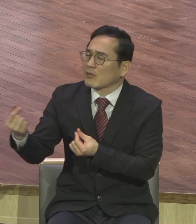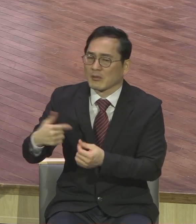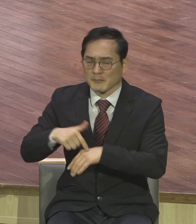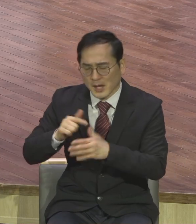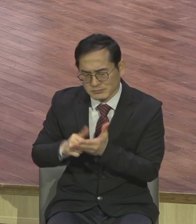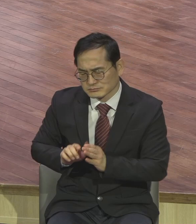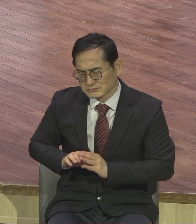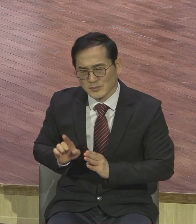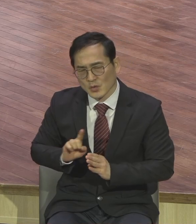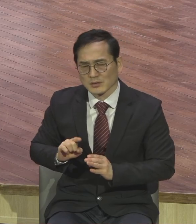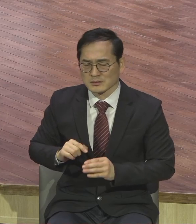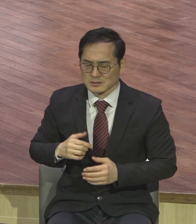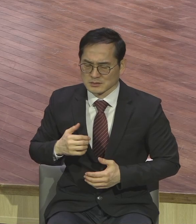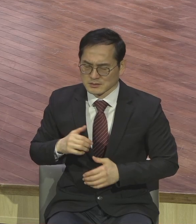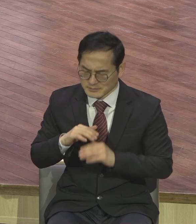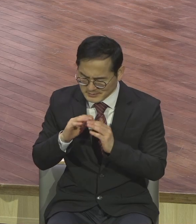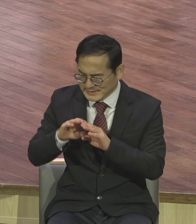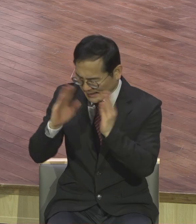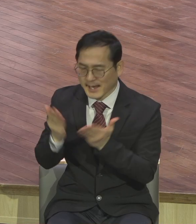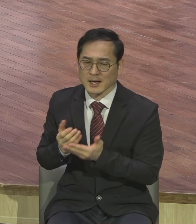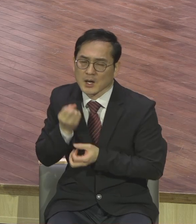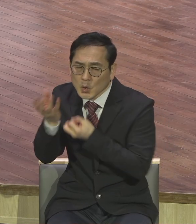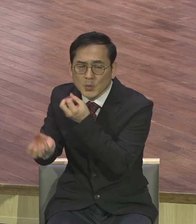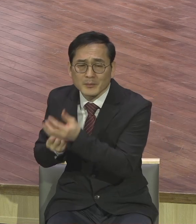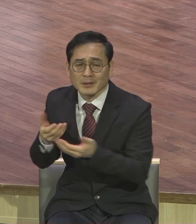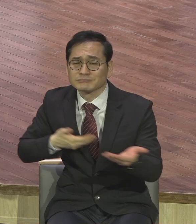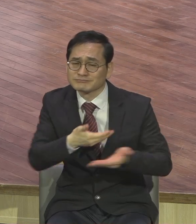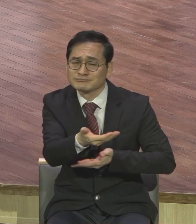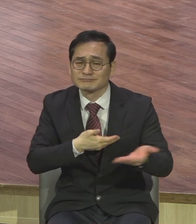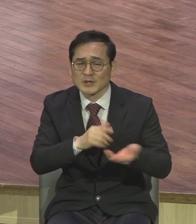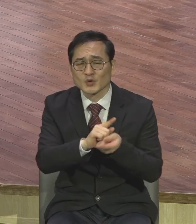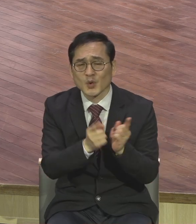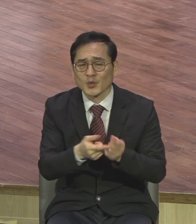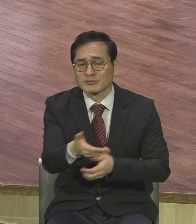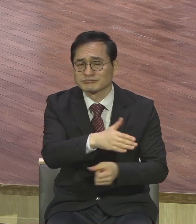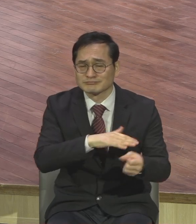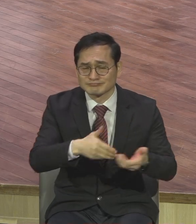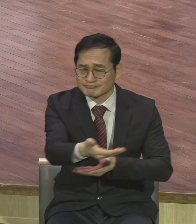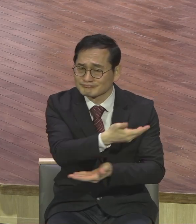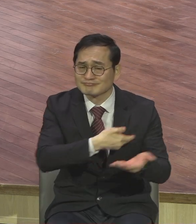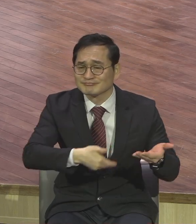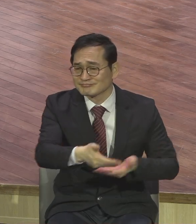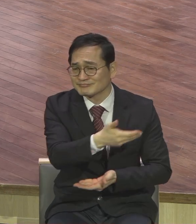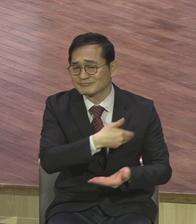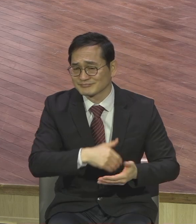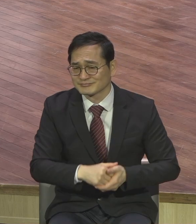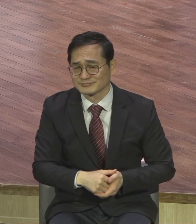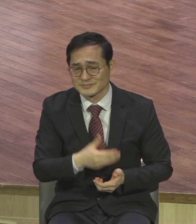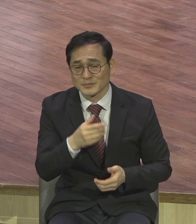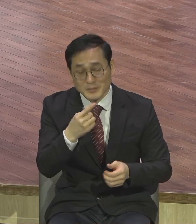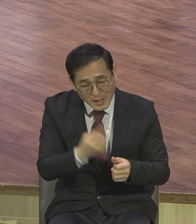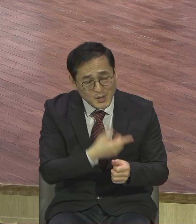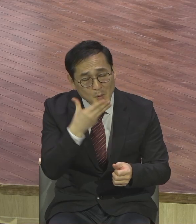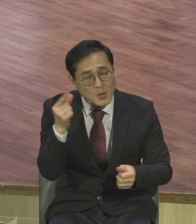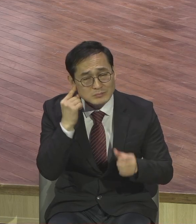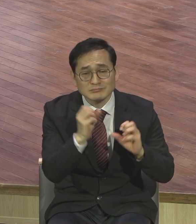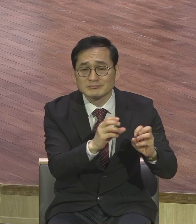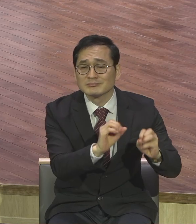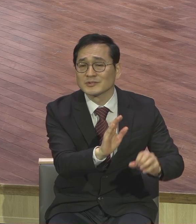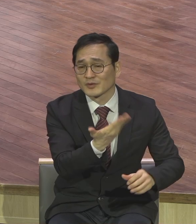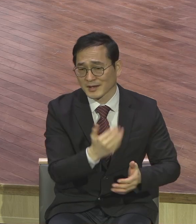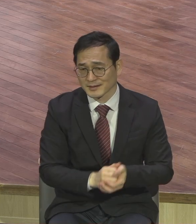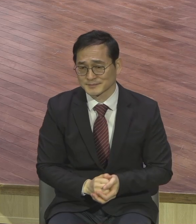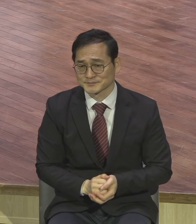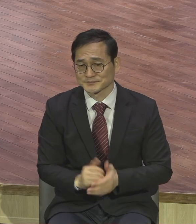닫히잖아요. 요즘 겨울철에 운전을 할 때 보면 빙판을 만나게 되죠. 크게